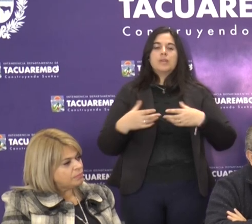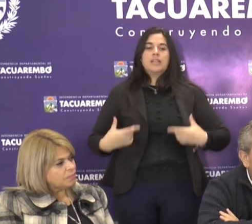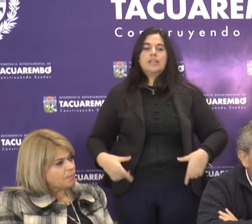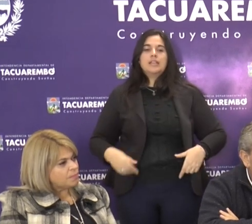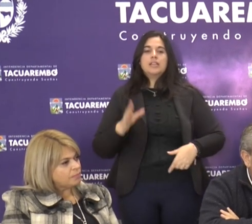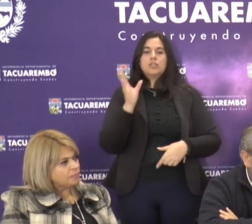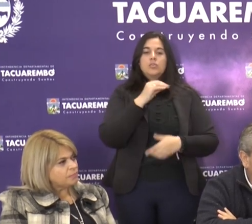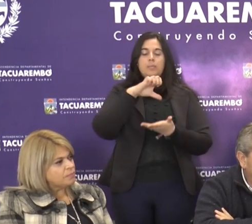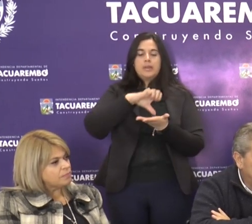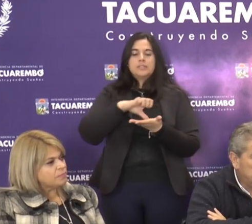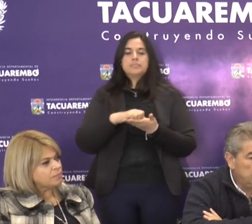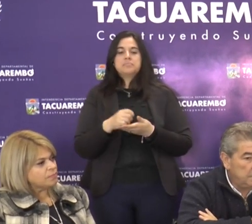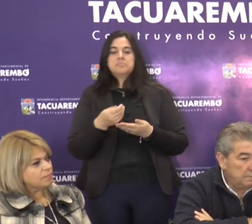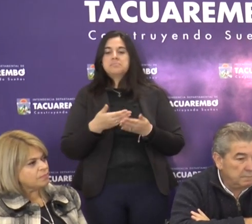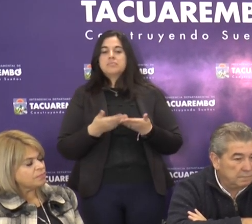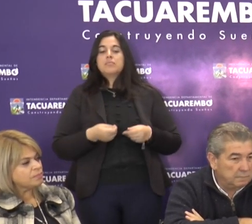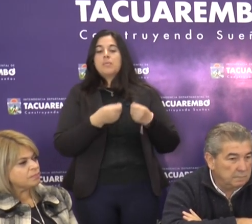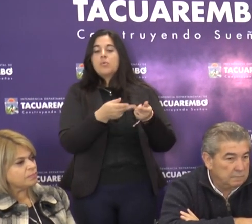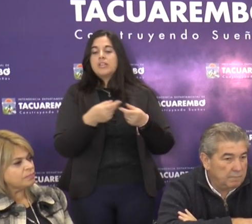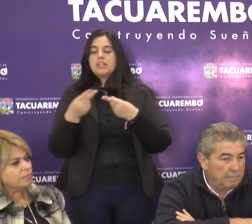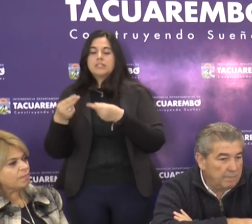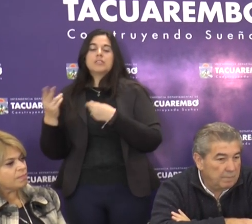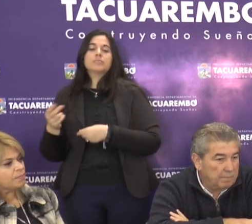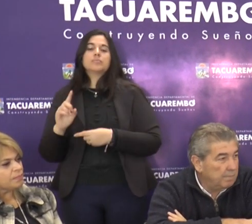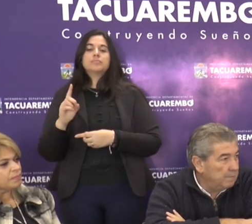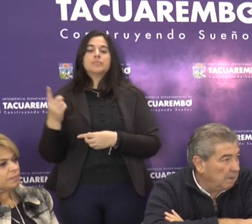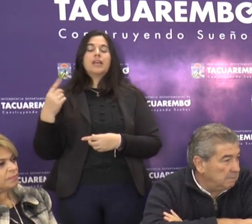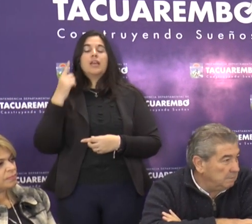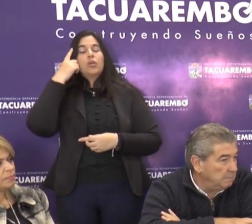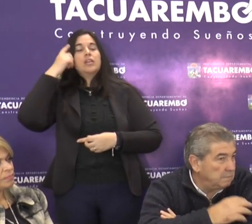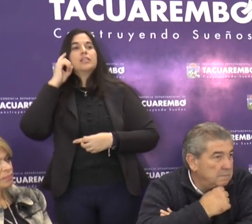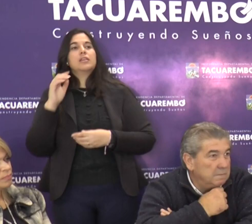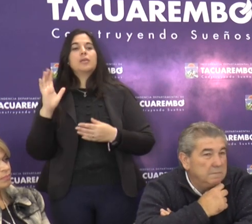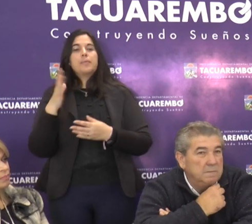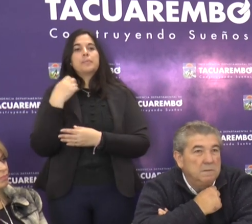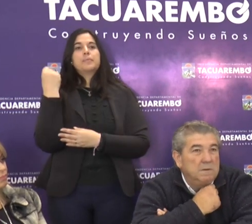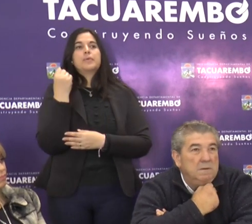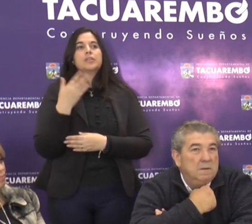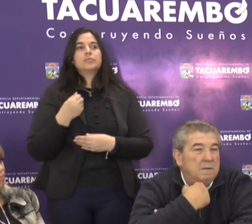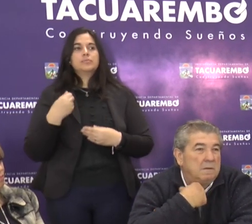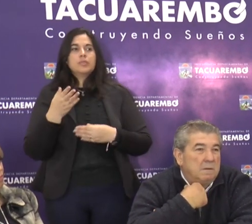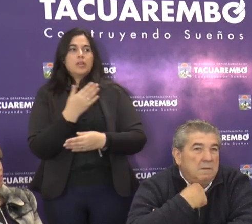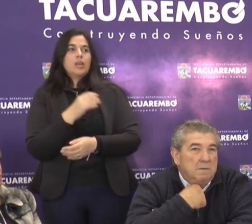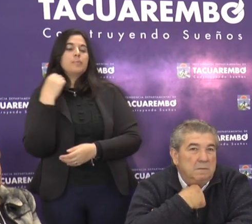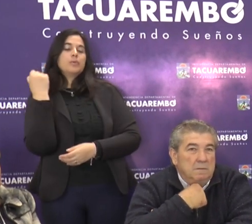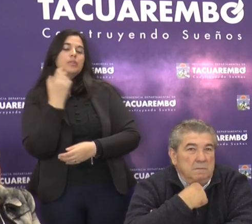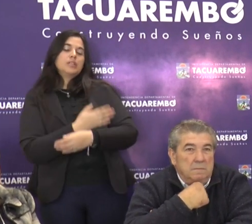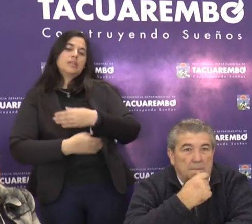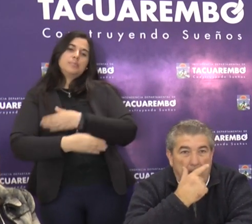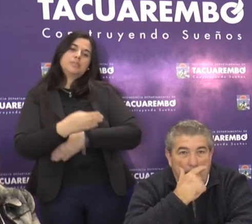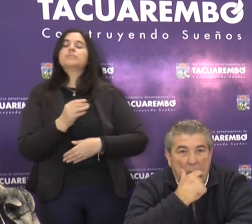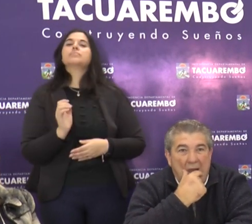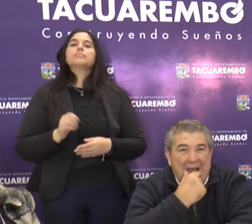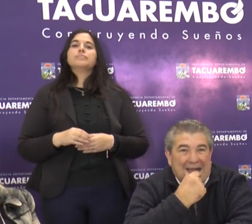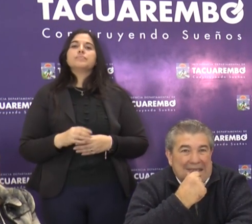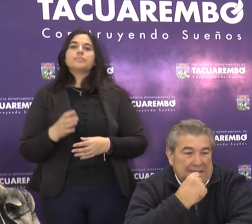propuestas, todo apuntando a que lo más importante sea el discapacitado. El destinatario final